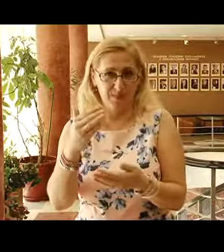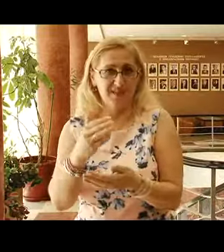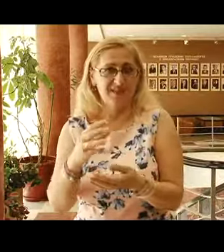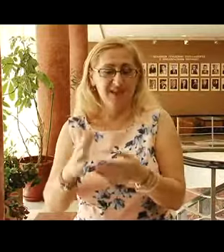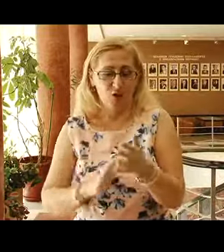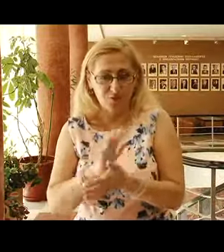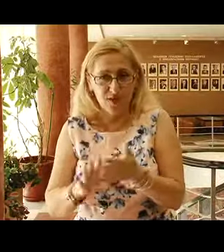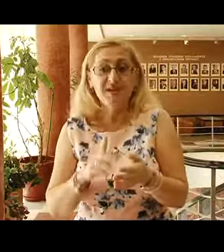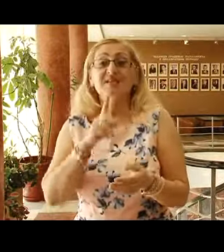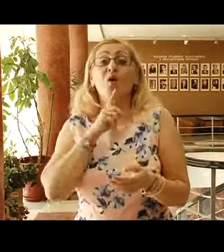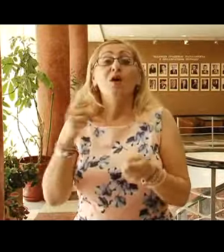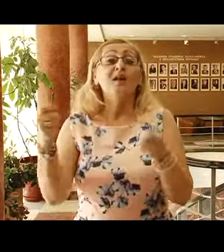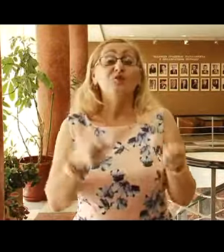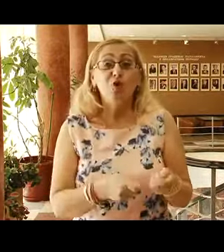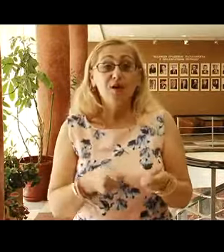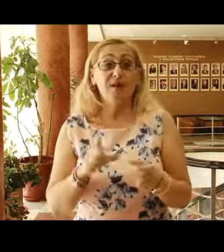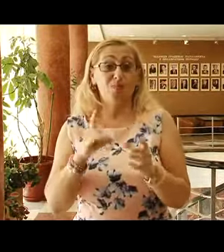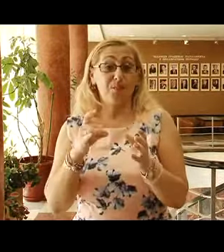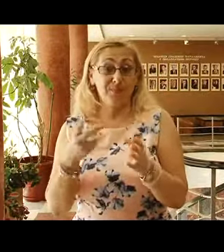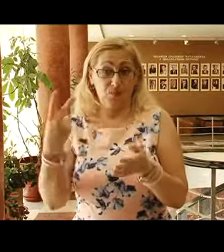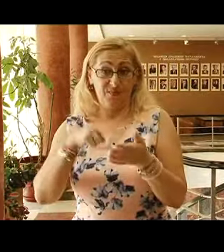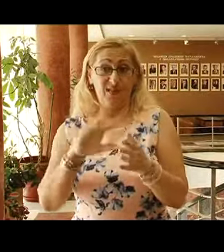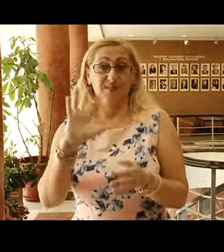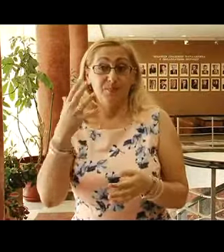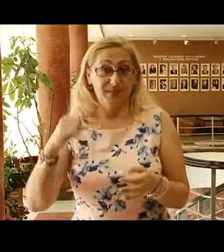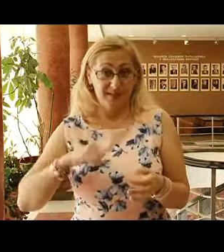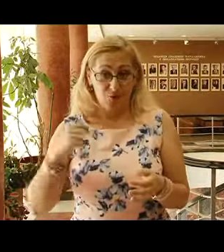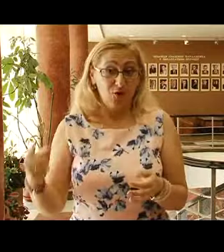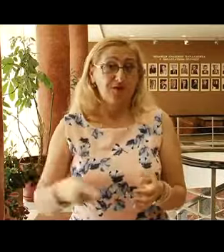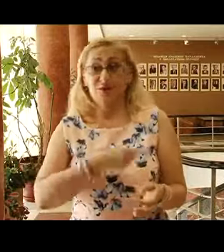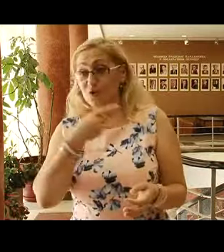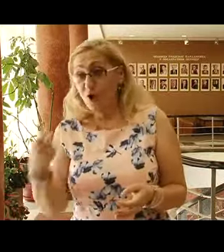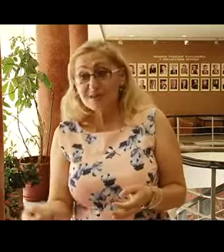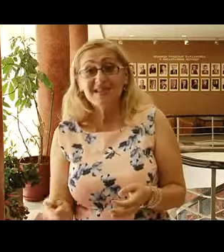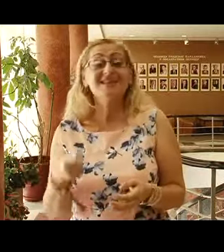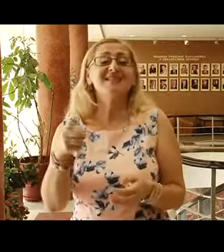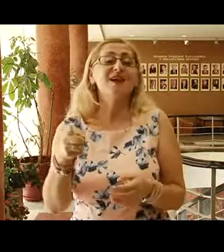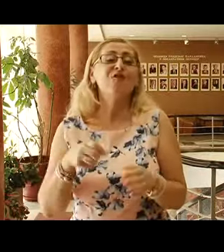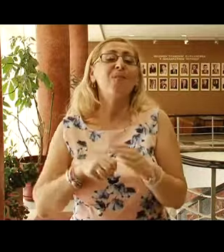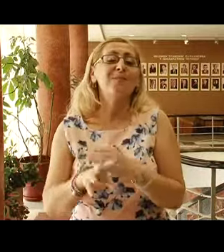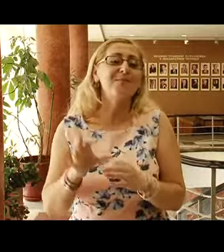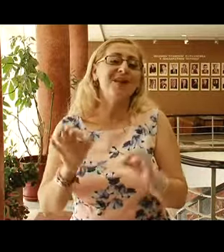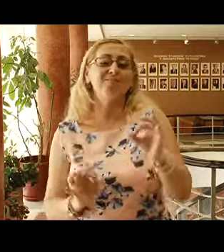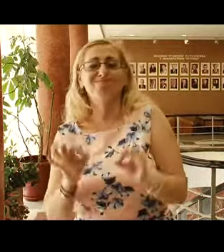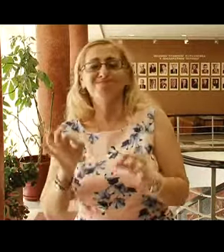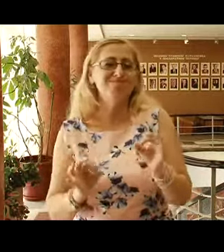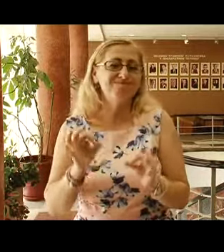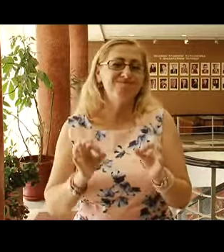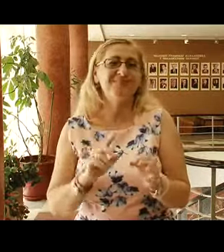taj zakon o upotrebi znakovnog jezika koji je donet u aprilu mesecu 2015. godine. I do sada njegova